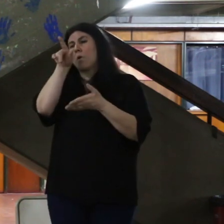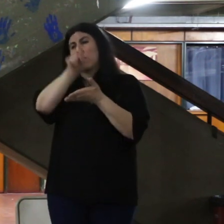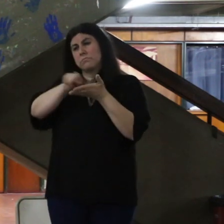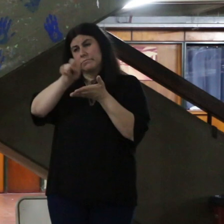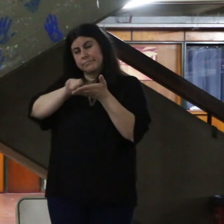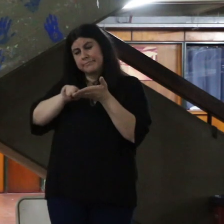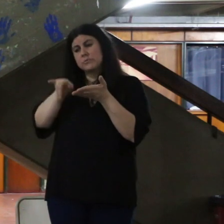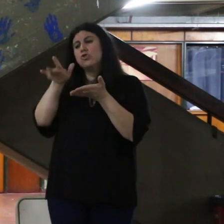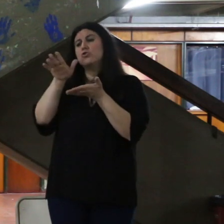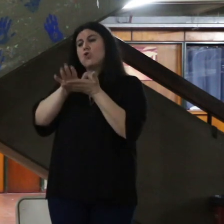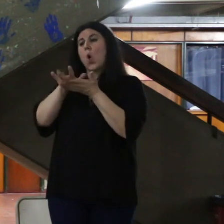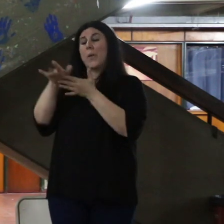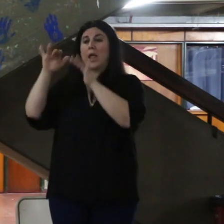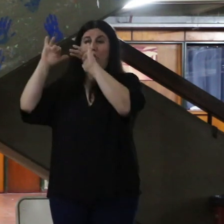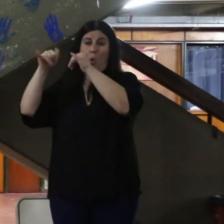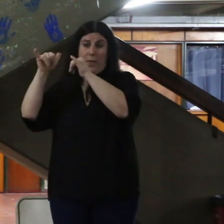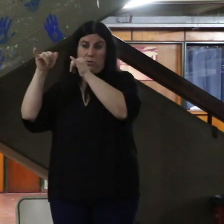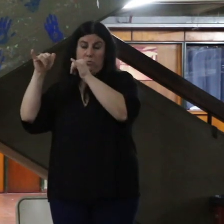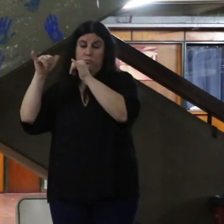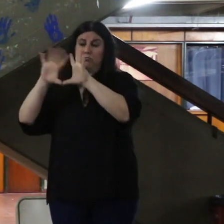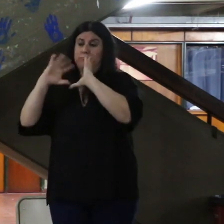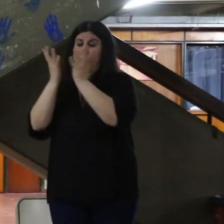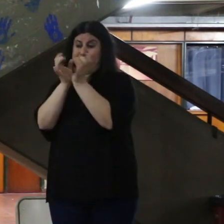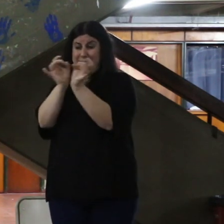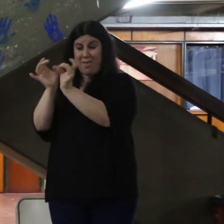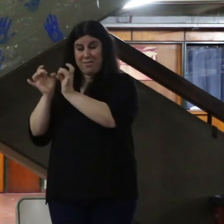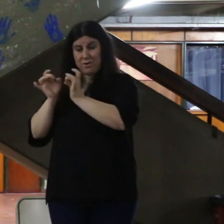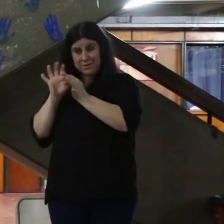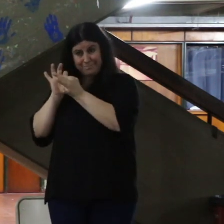tema de adolescencia y pandemia,